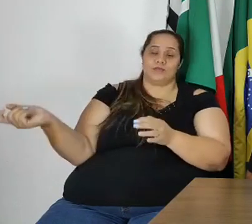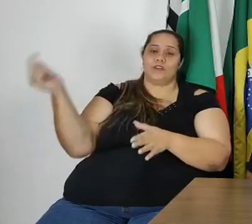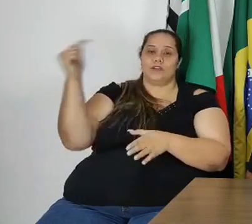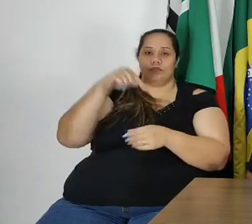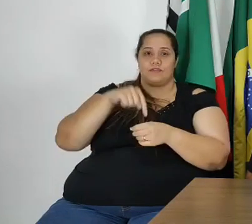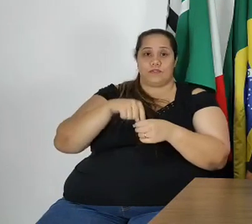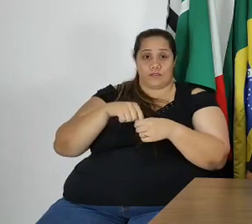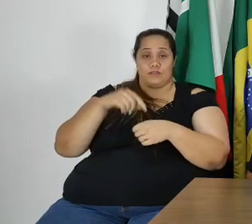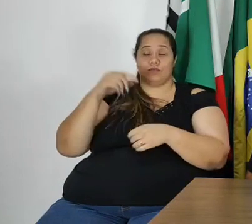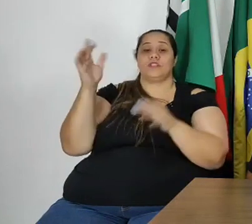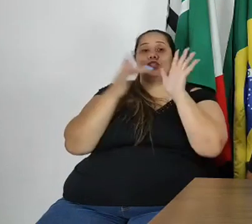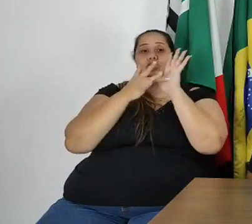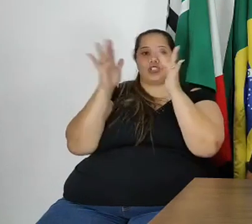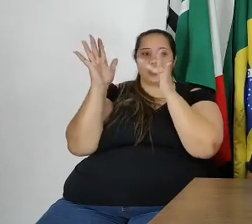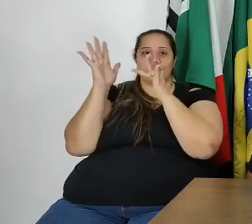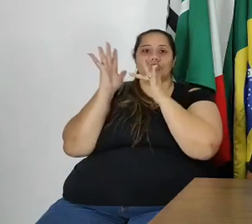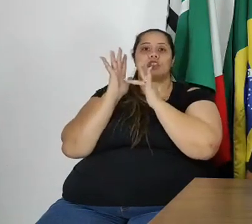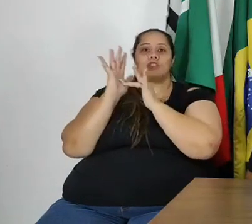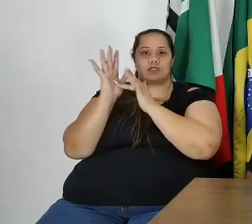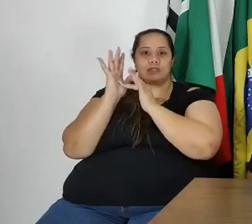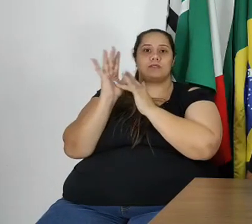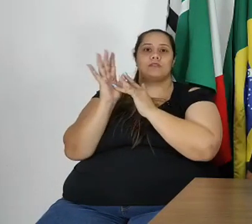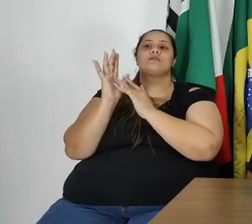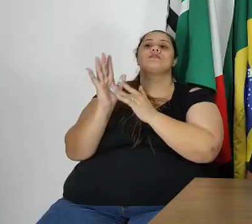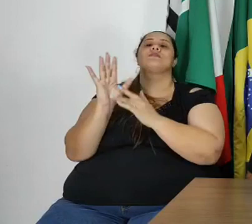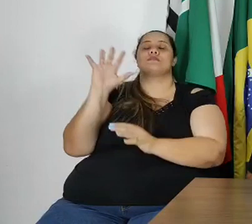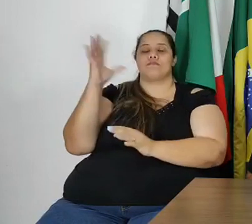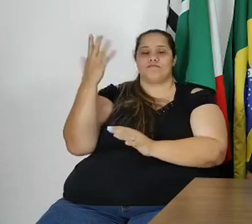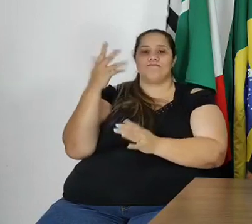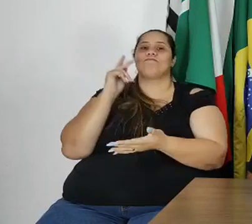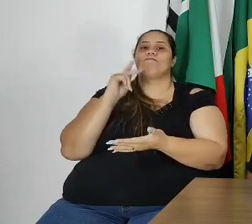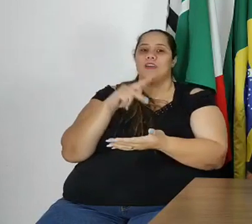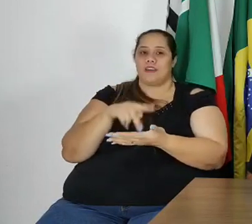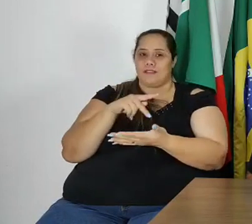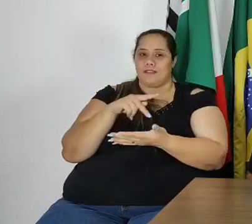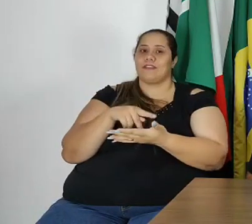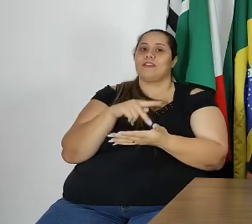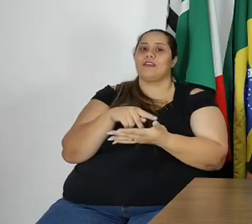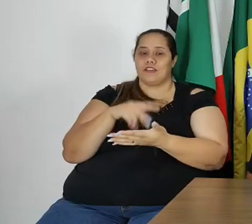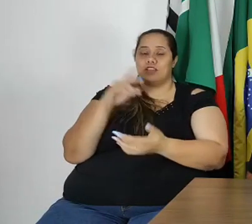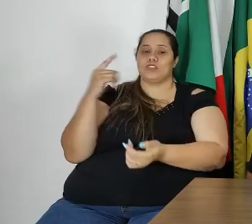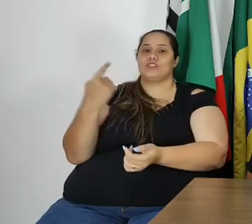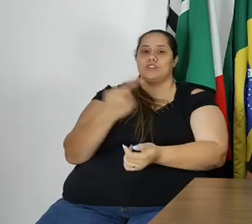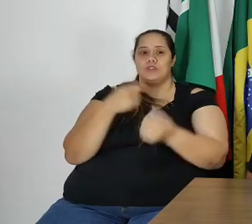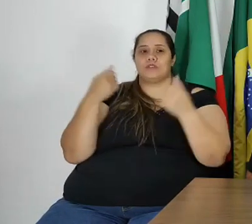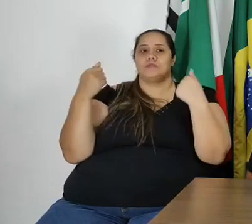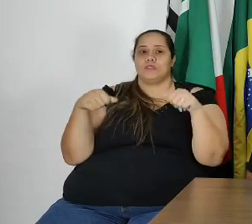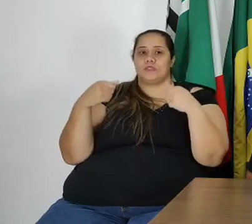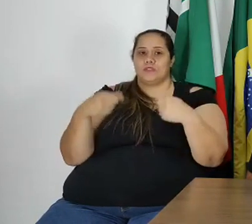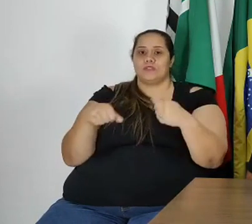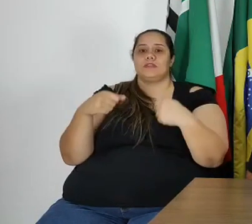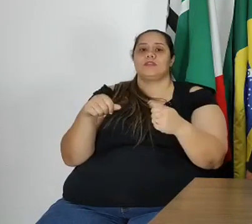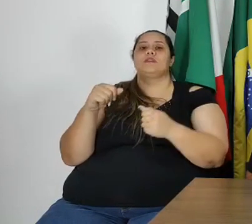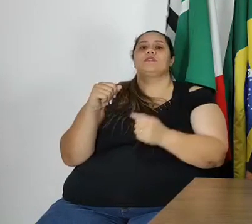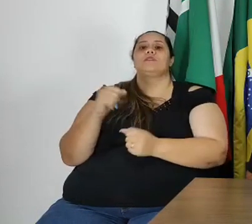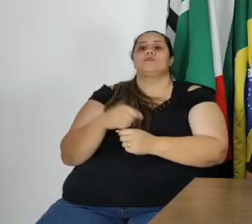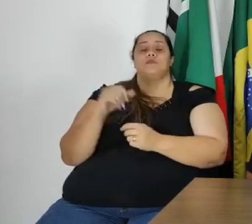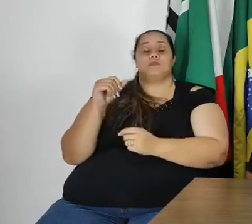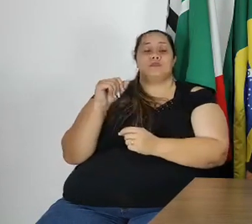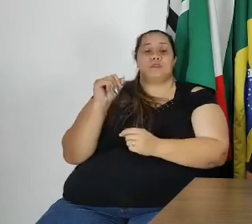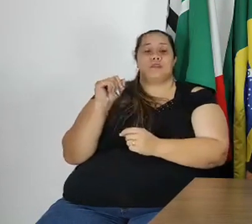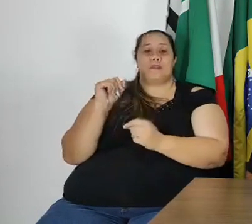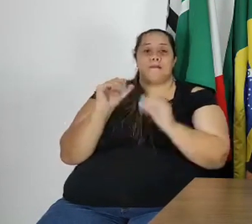e precisamos e queremos que não só nós, mas toda a nossa família seja